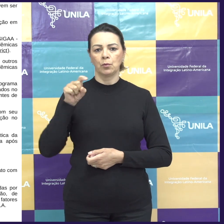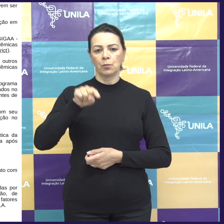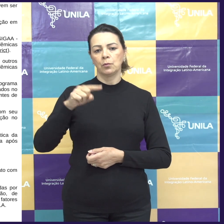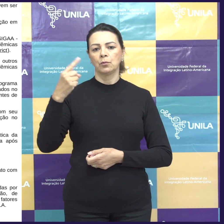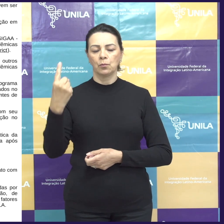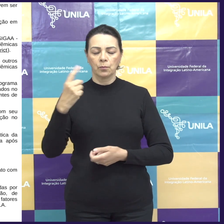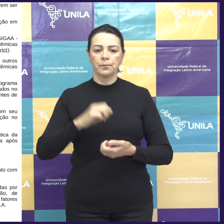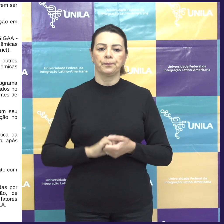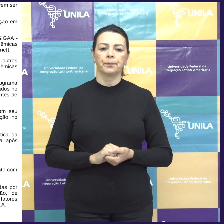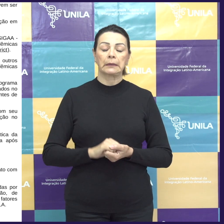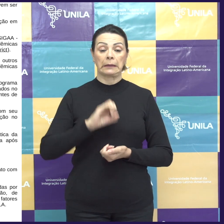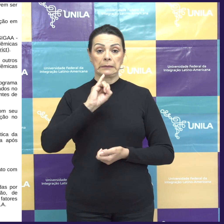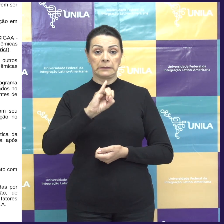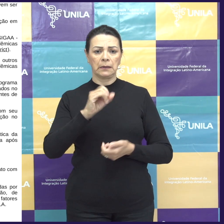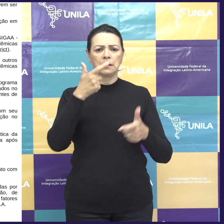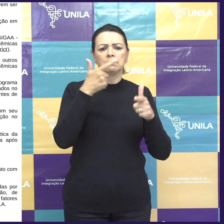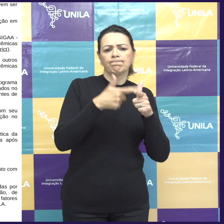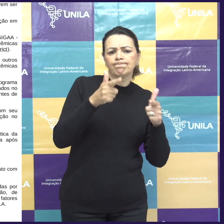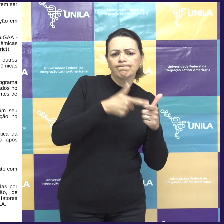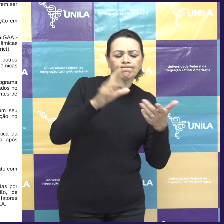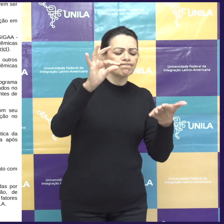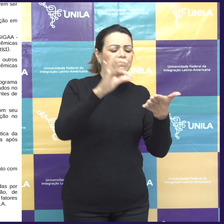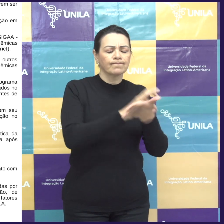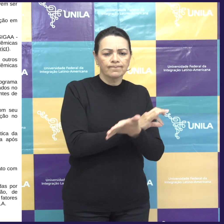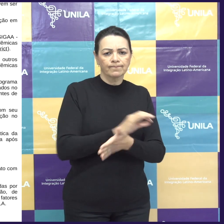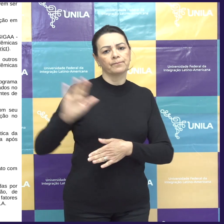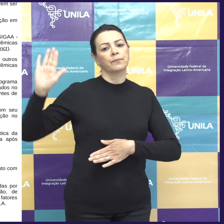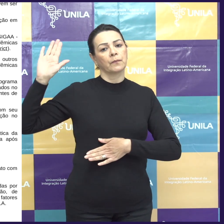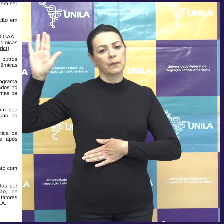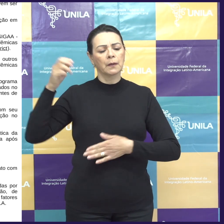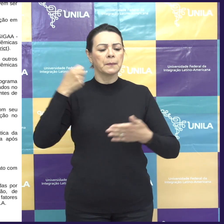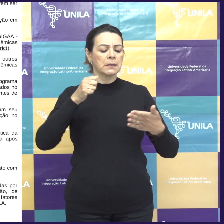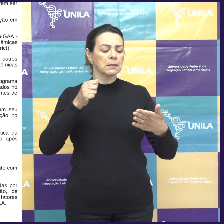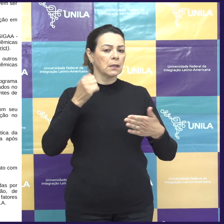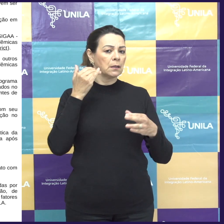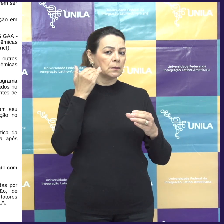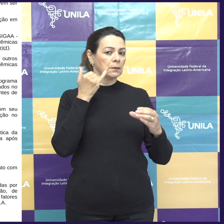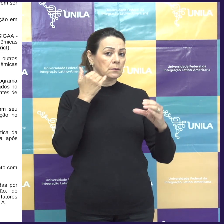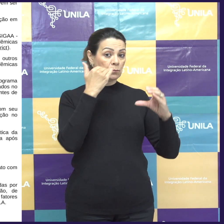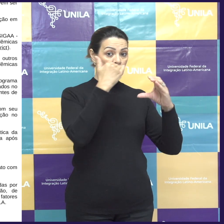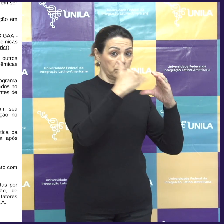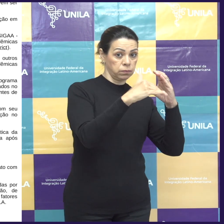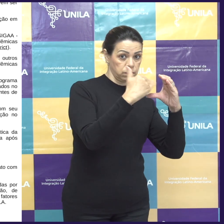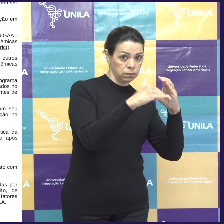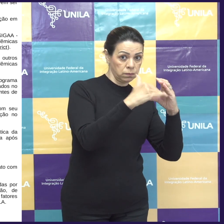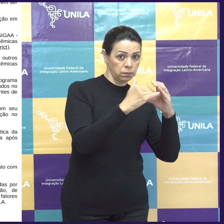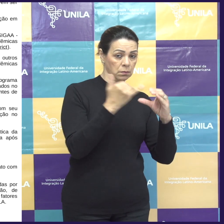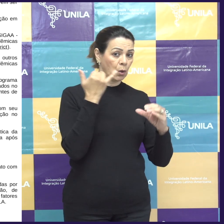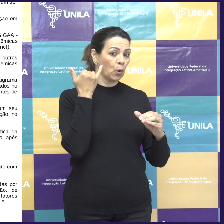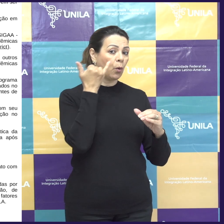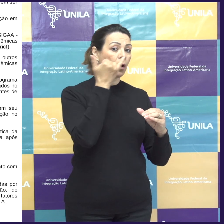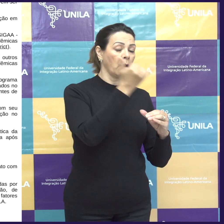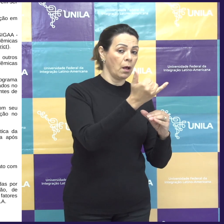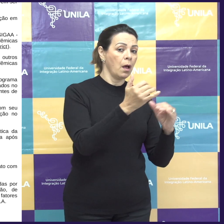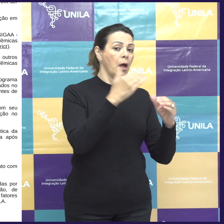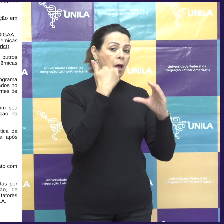4.8.1. Caso haja problemas com a inscrição, o candidato deverá entrar em contato com a Secretaria do PPG-RI pelo